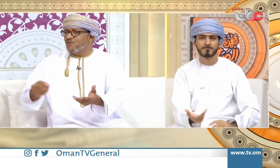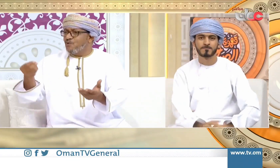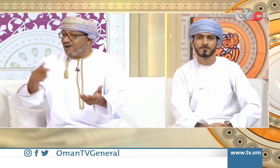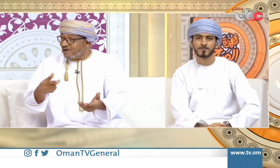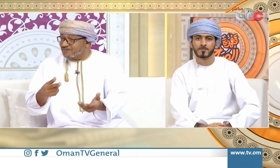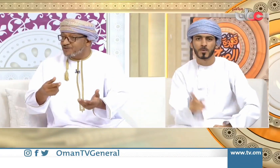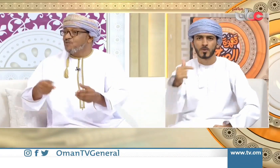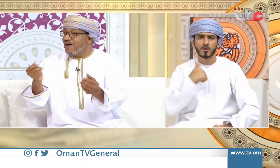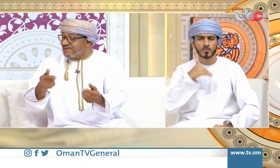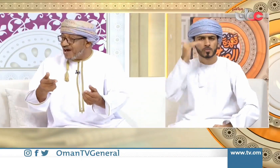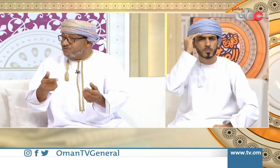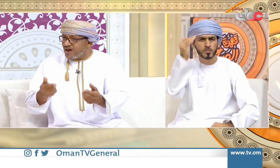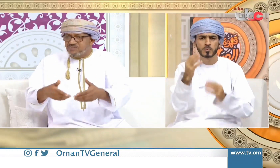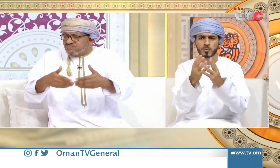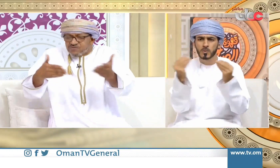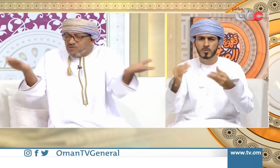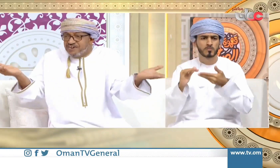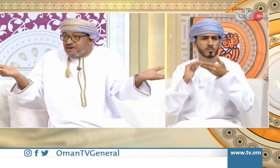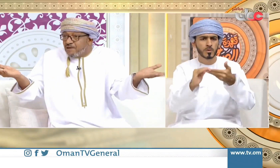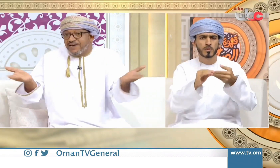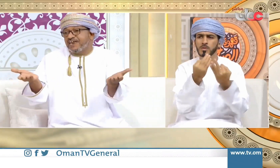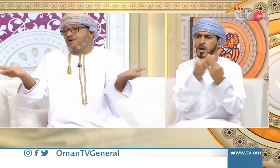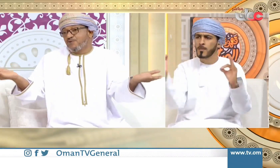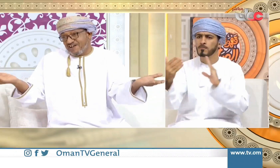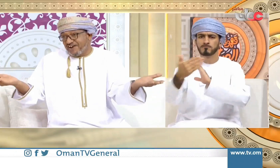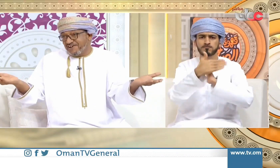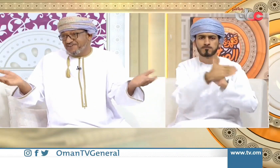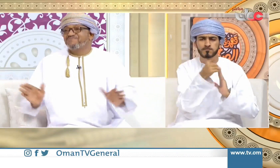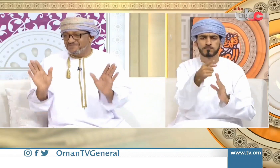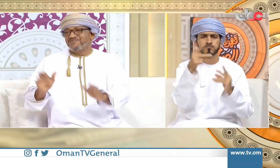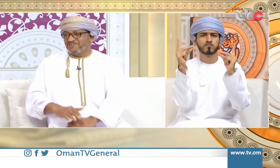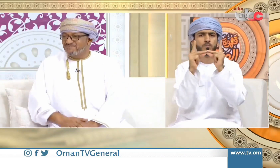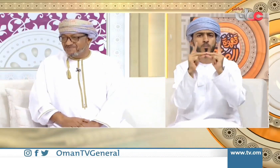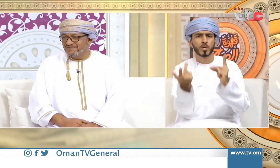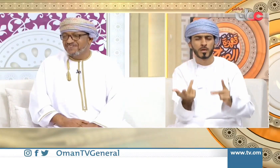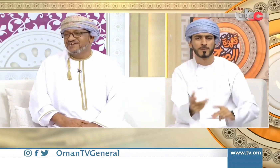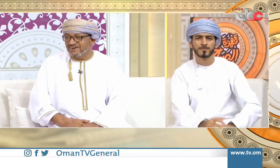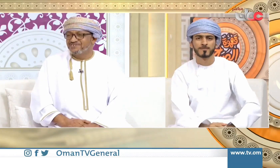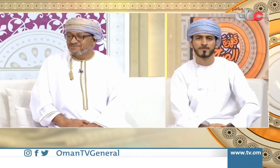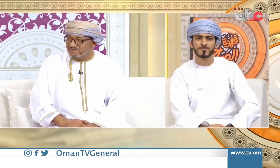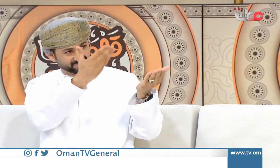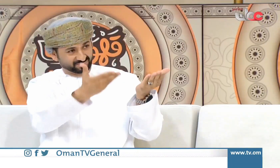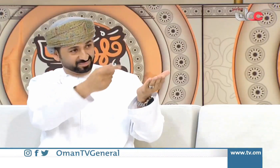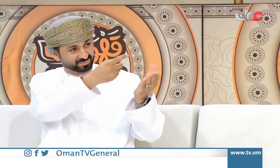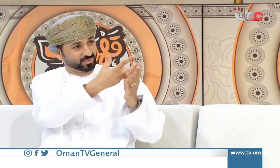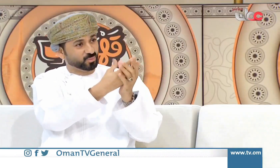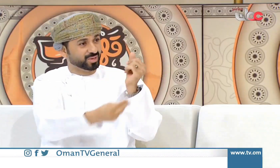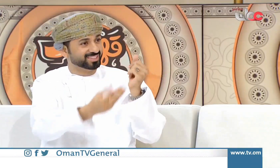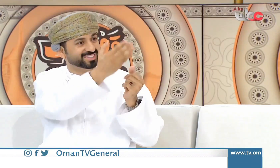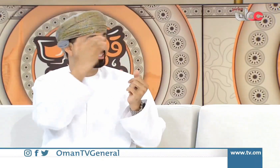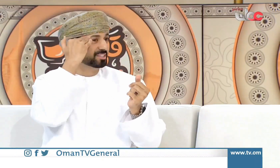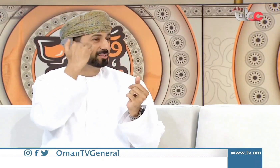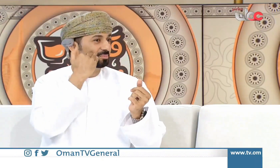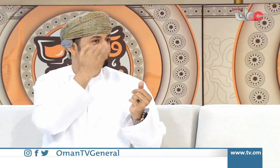الرسم والخط والنحت نحت وكل ما يتعلق بأمور الفن. نعم، شكرا جزيلا